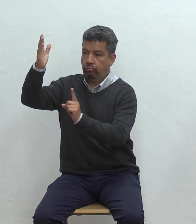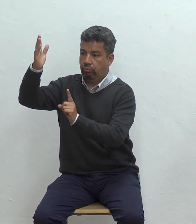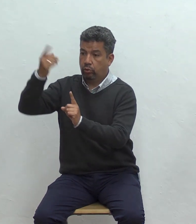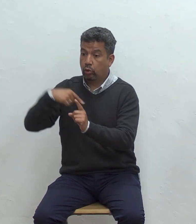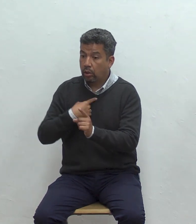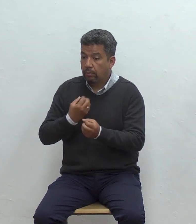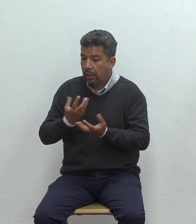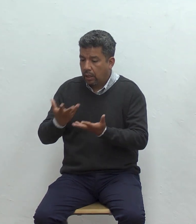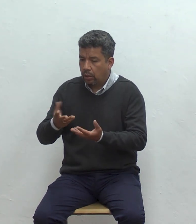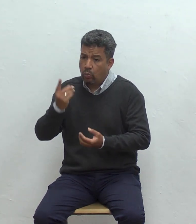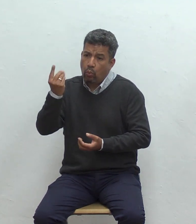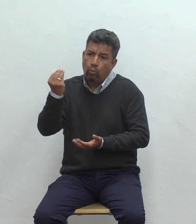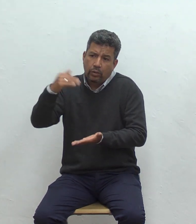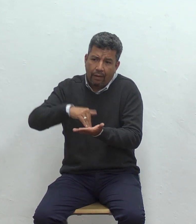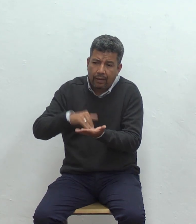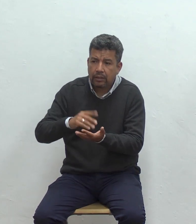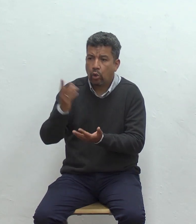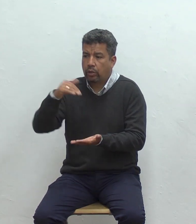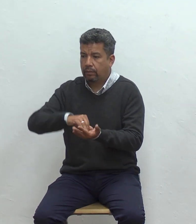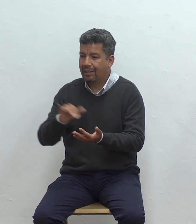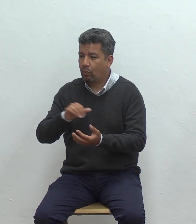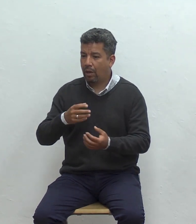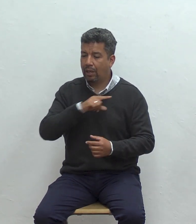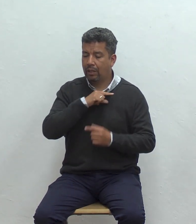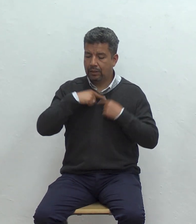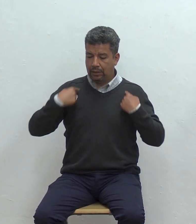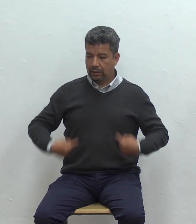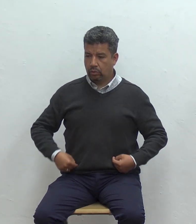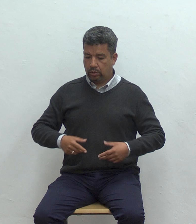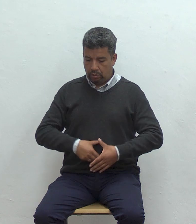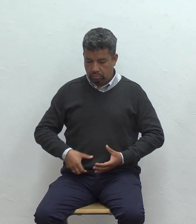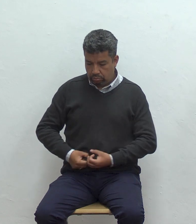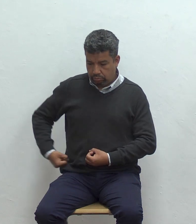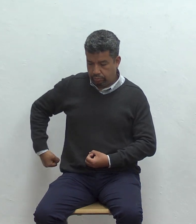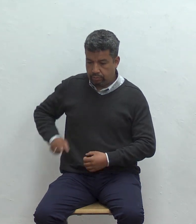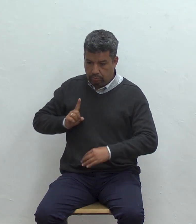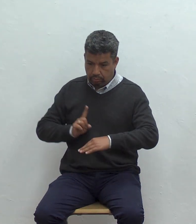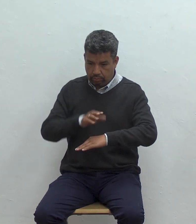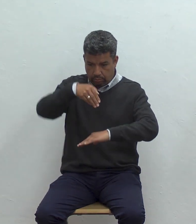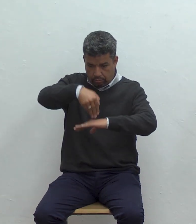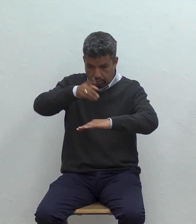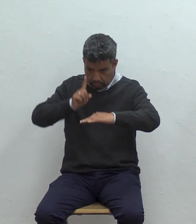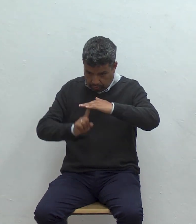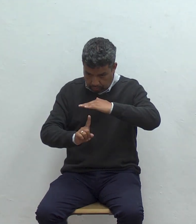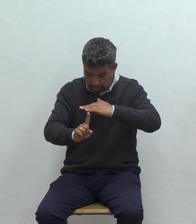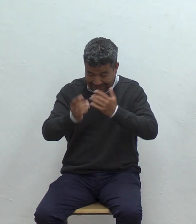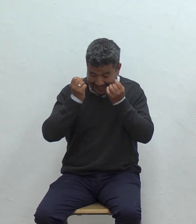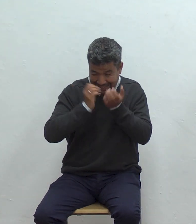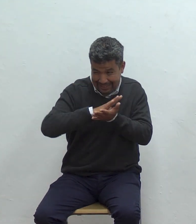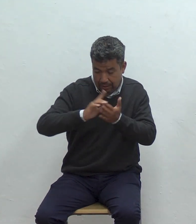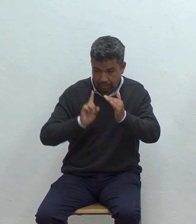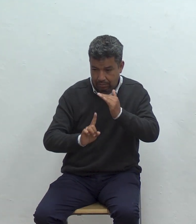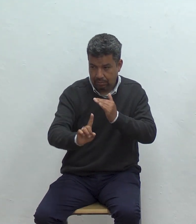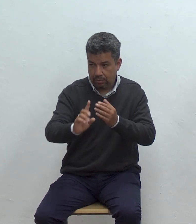para ofrecerse muchas veces como entra el sumo sacerdote en el lugar santísimo cada año con sangre ajena. De otra manera le hubiera